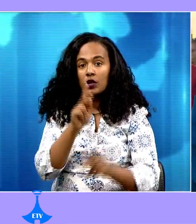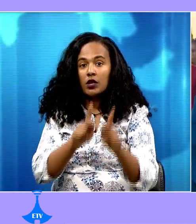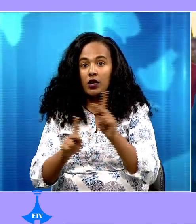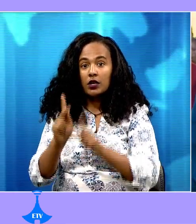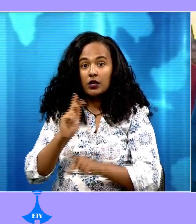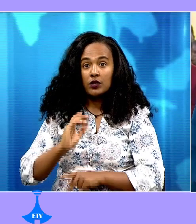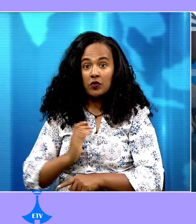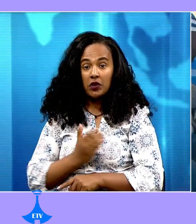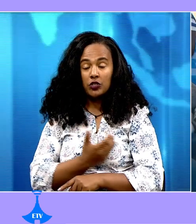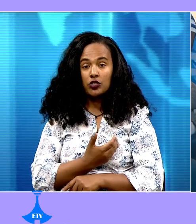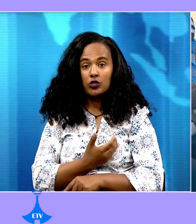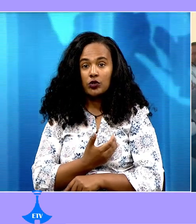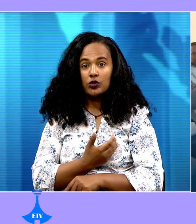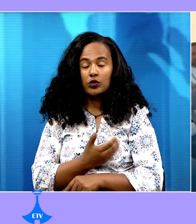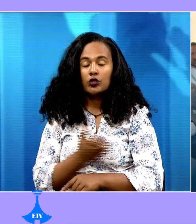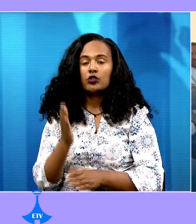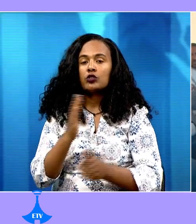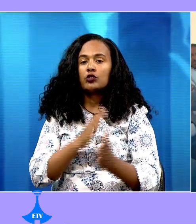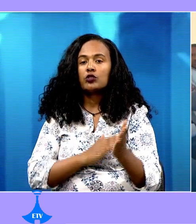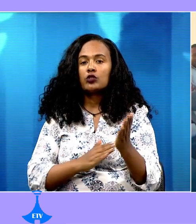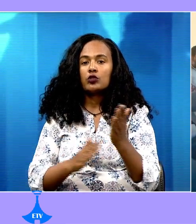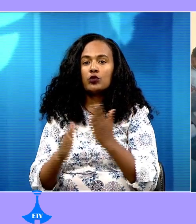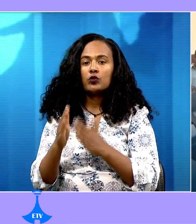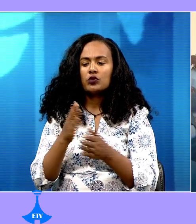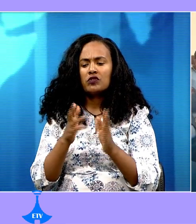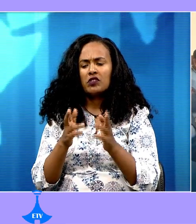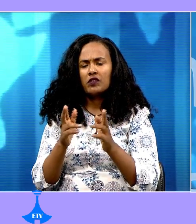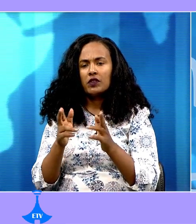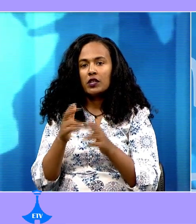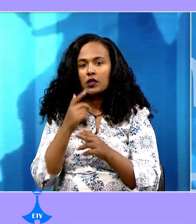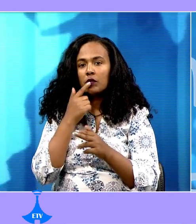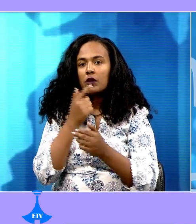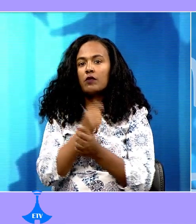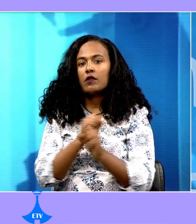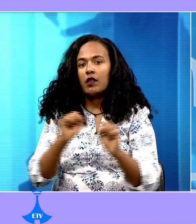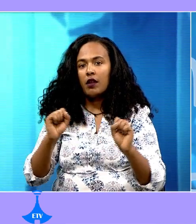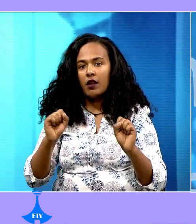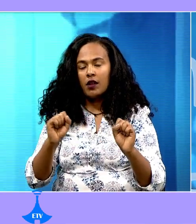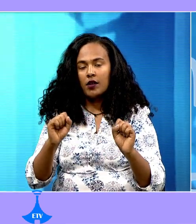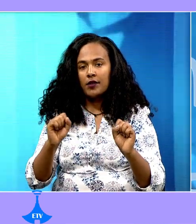ለህዝባችን ችግሮችን ፈጠን ብለን እንፈታለን።